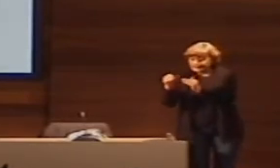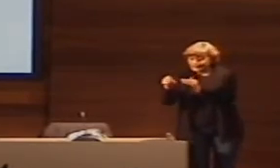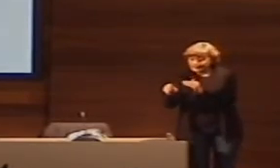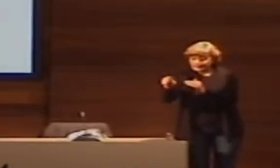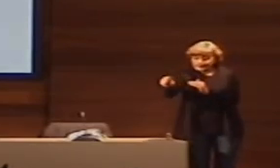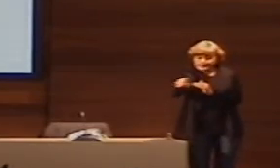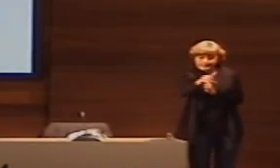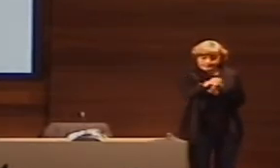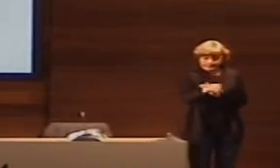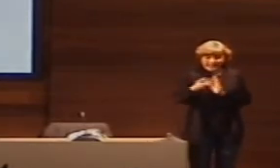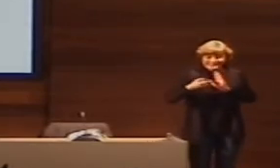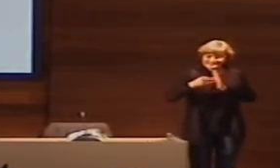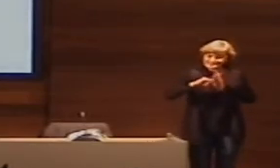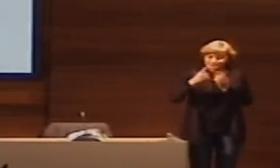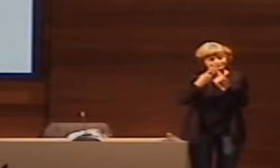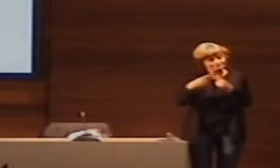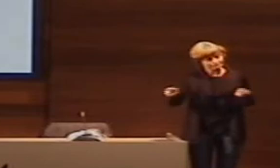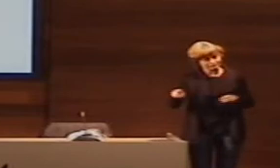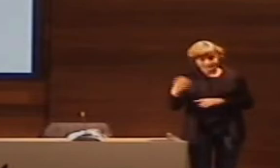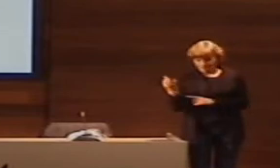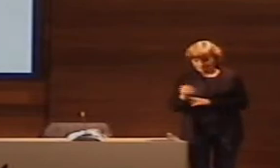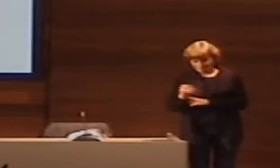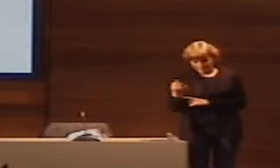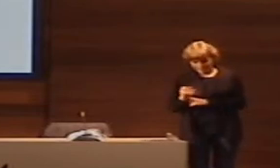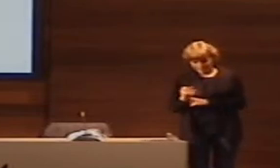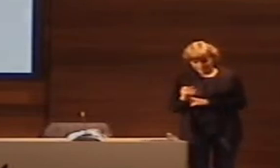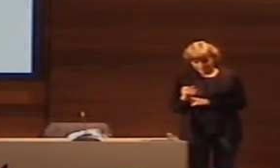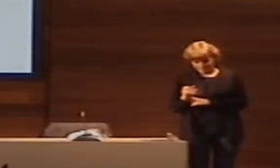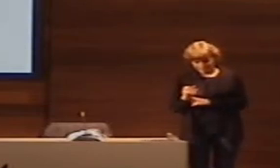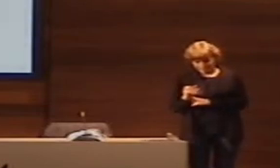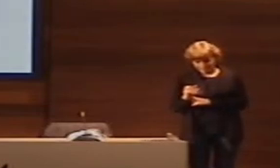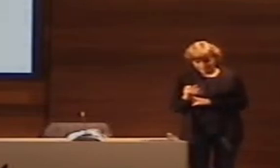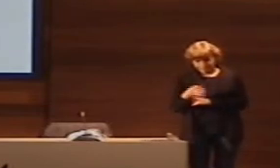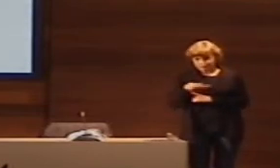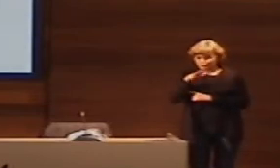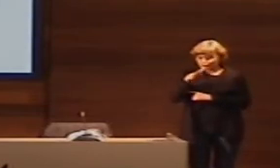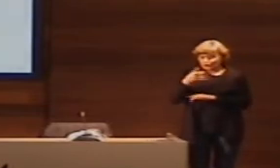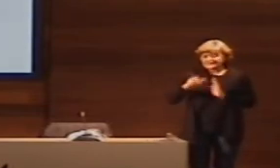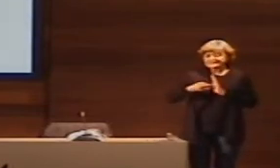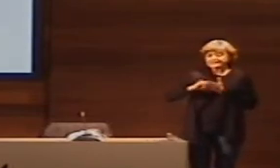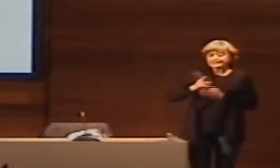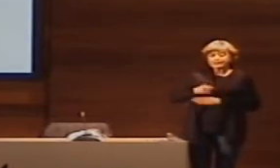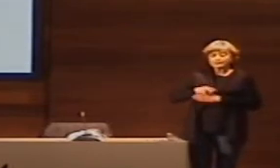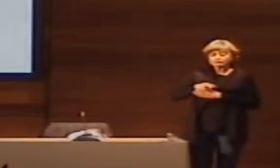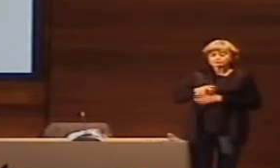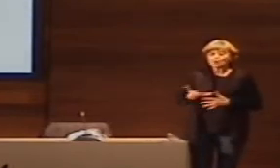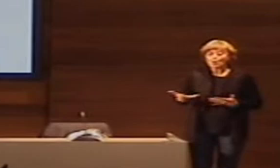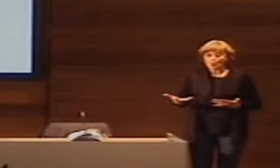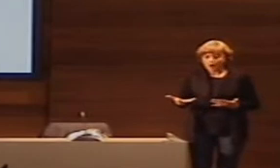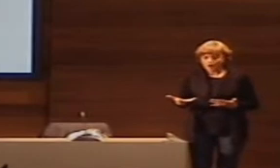sueltas unifamiliares. Y yo creo que eso es importante tenerlo en cuenta a la hora de decidir qué sistema de recogida es el